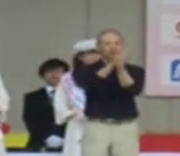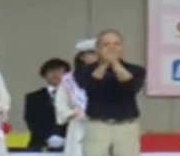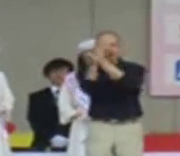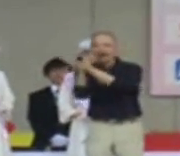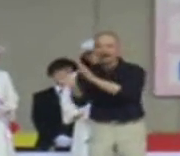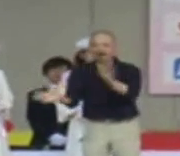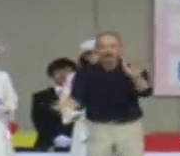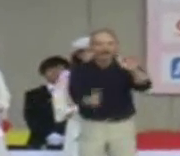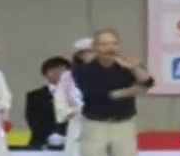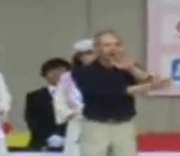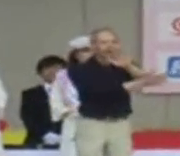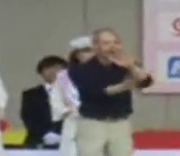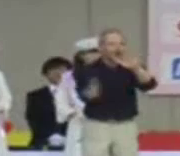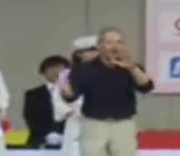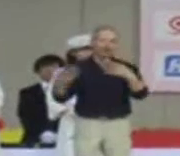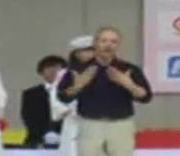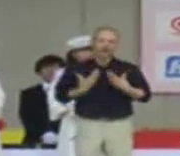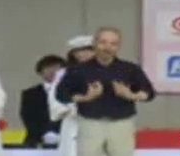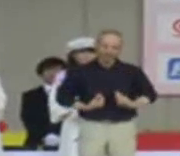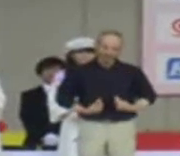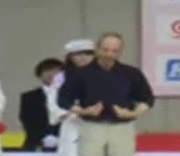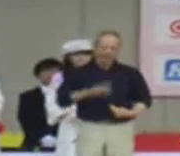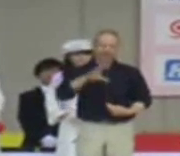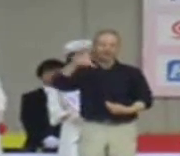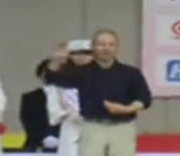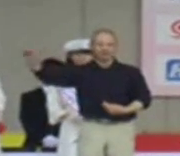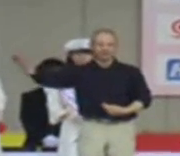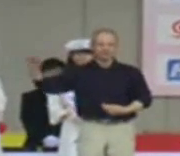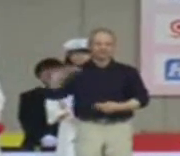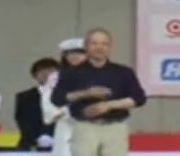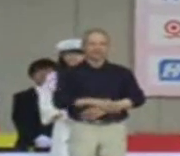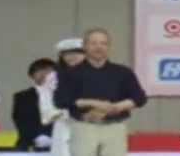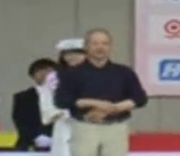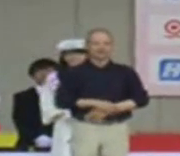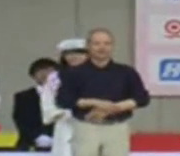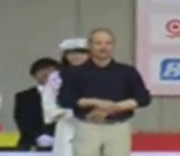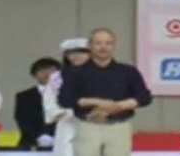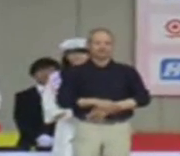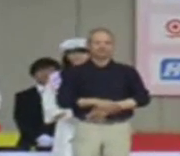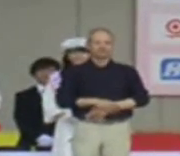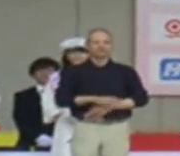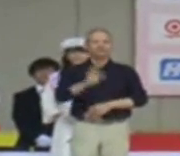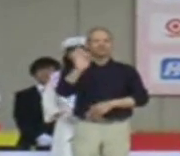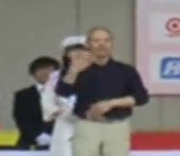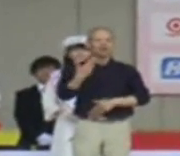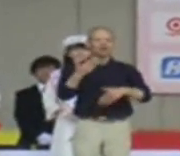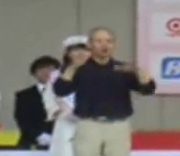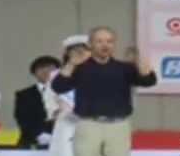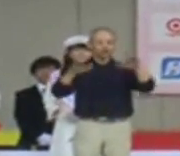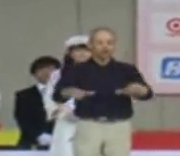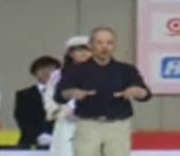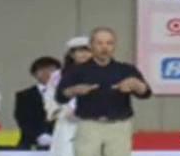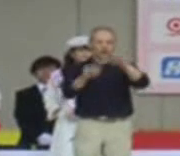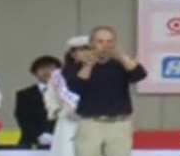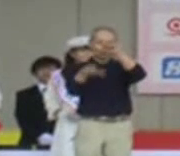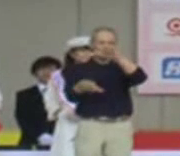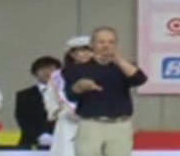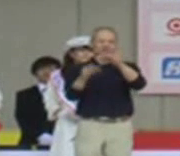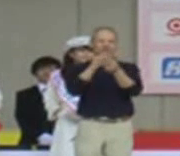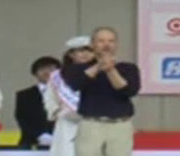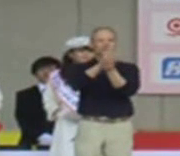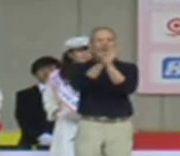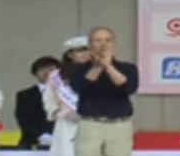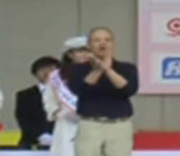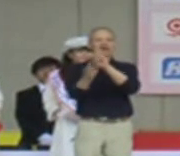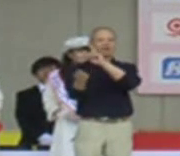ずに、残念なことになりまして、今日このバラ祭りに、バラ祭りの